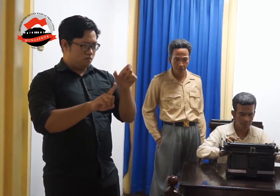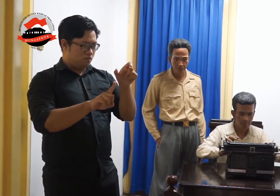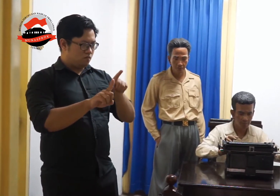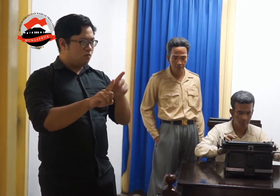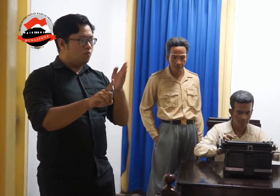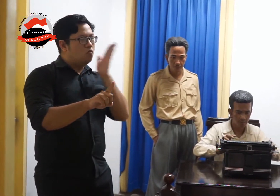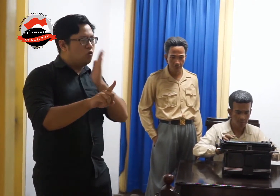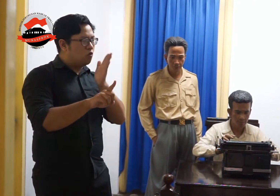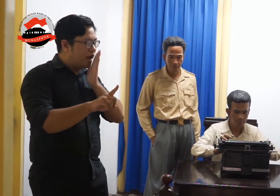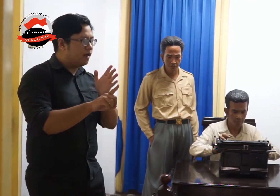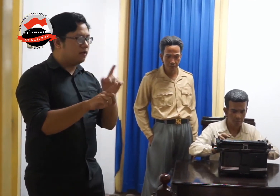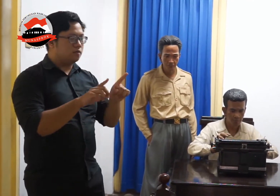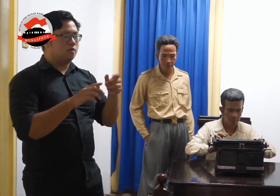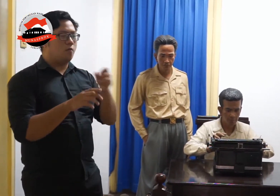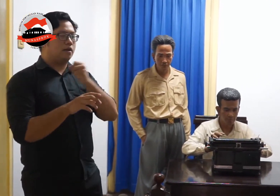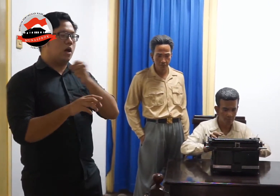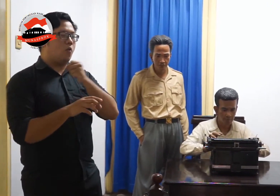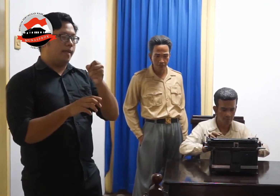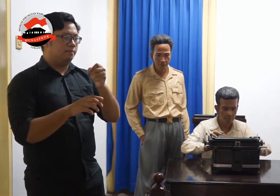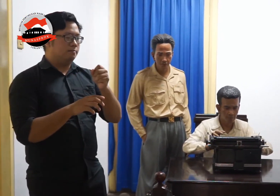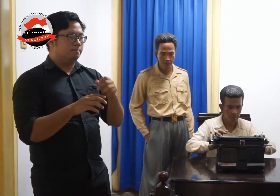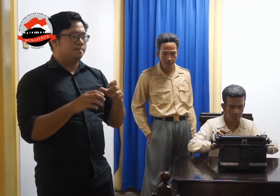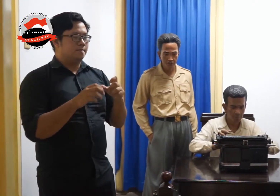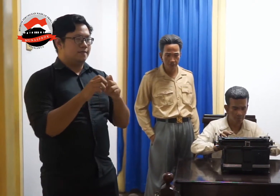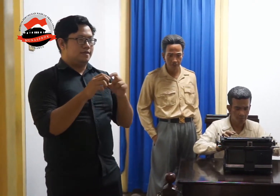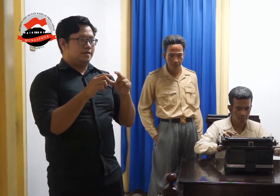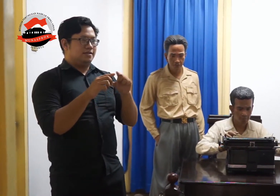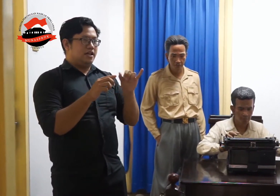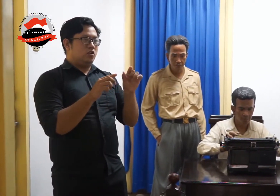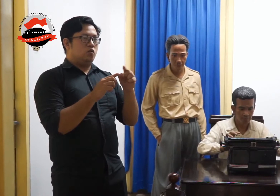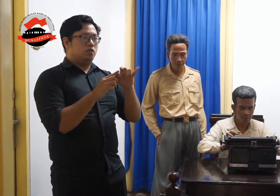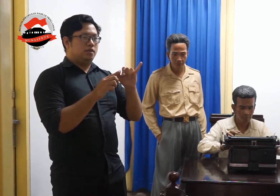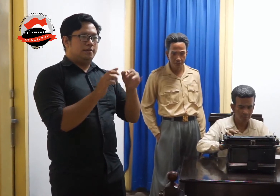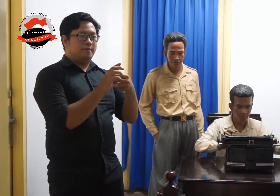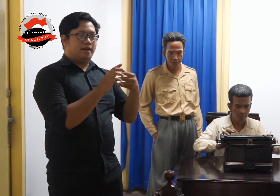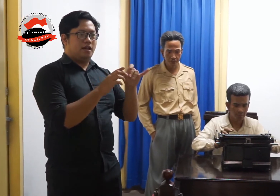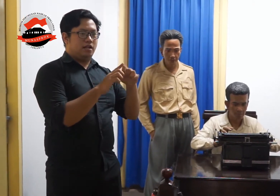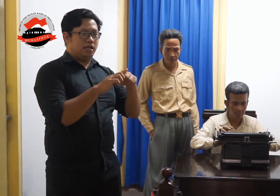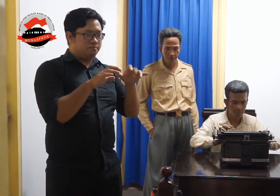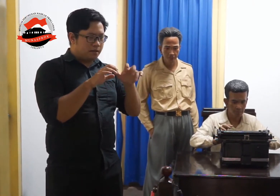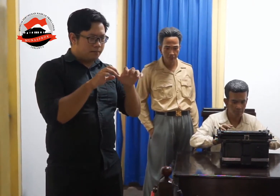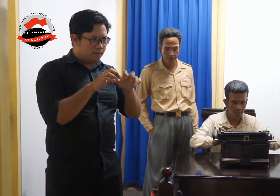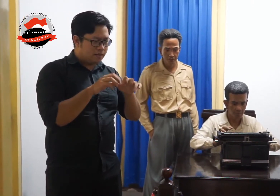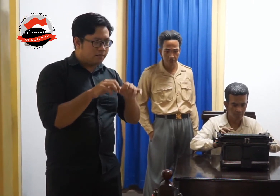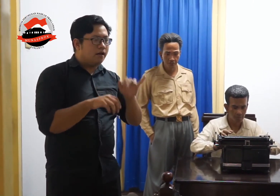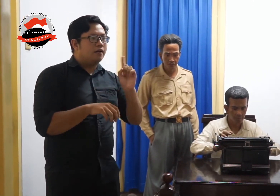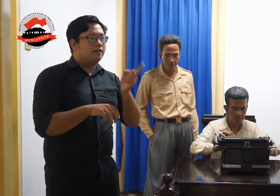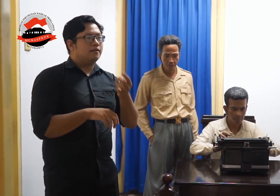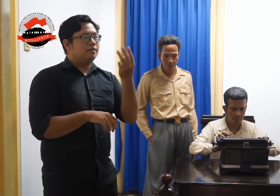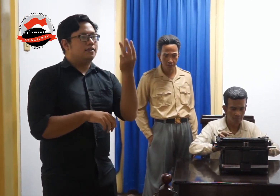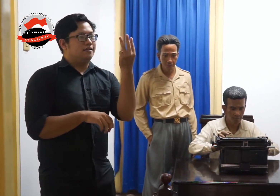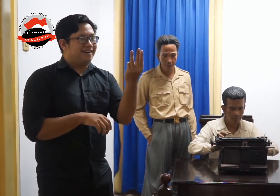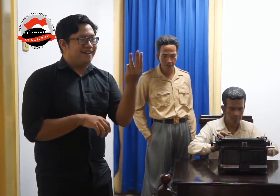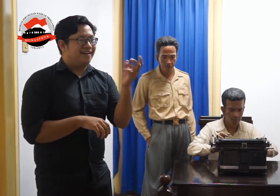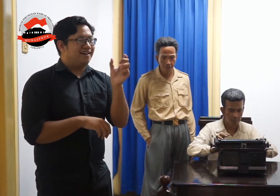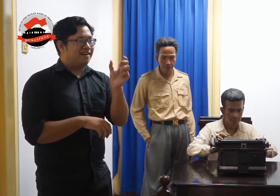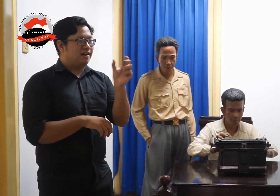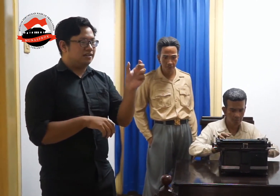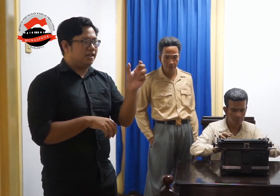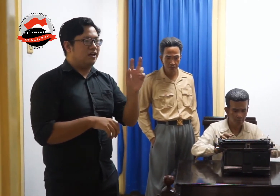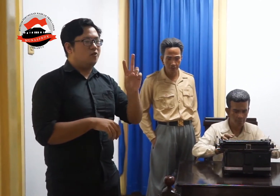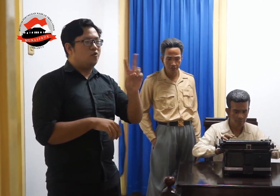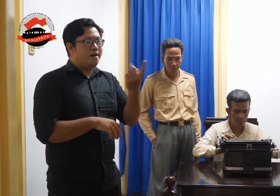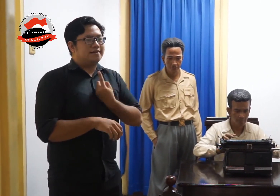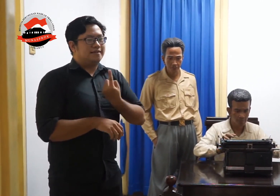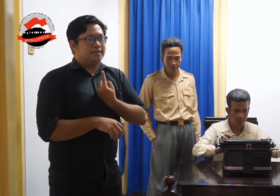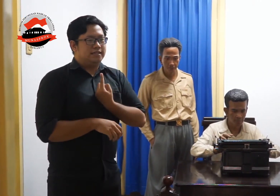itu. Sayuti Melik akhirnya mulai mengetik dan ada tiga kata yang diubah oleh